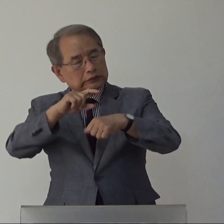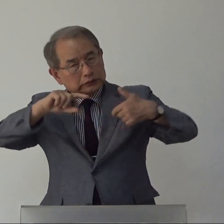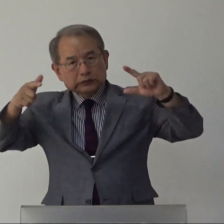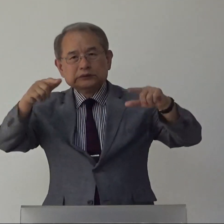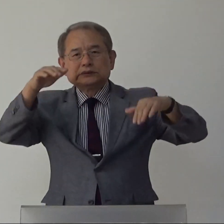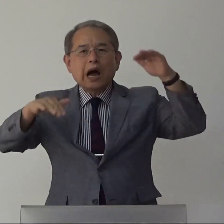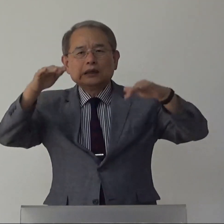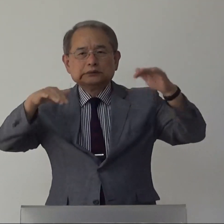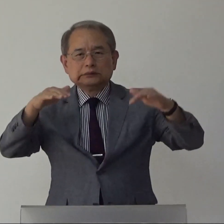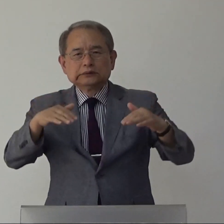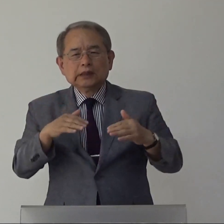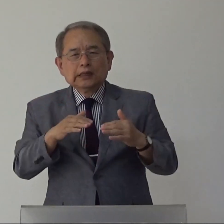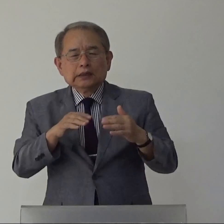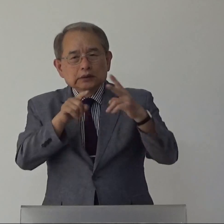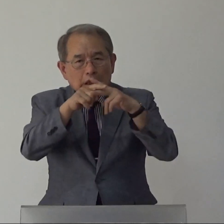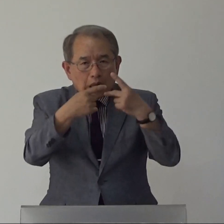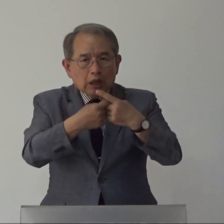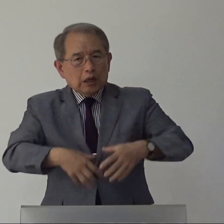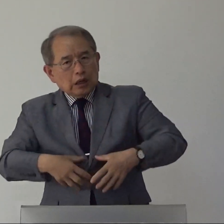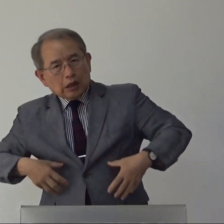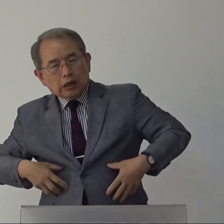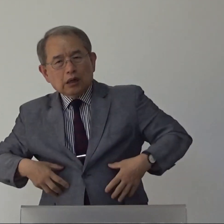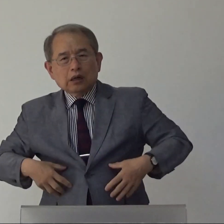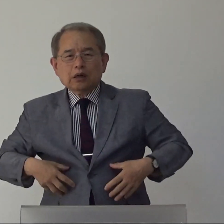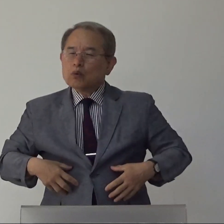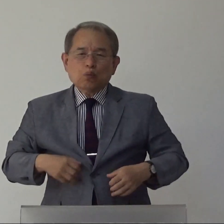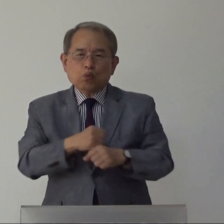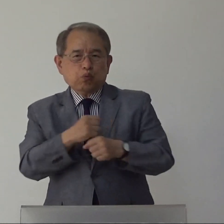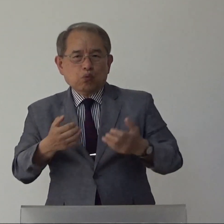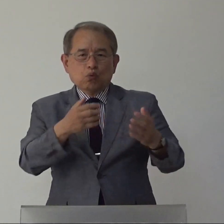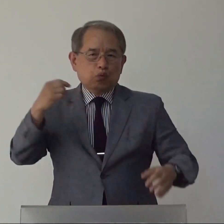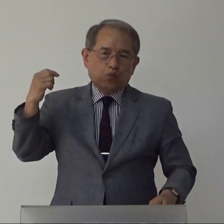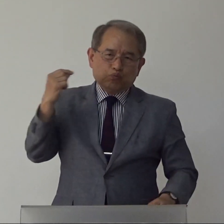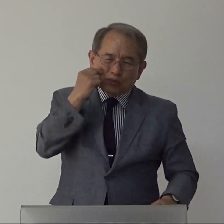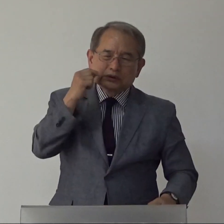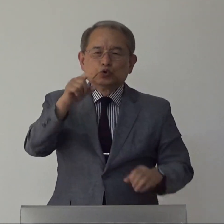두 사람이 부딪히고 갈등을 겪는 것은 성격이 다르기 때문에,